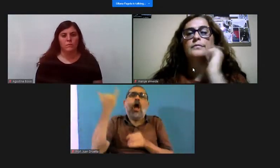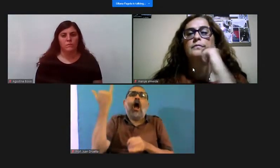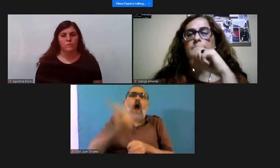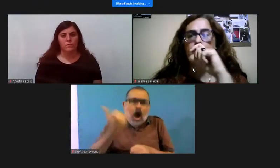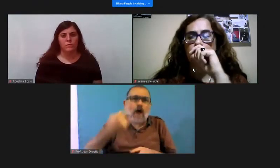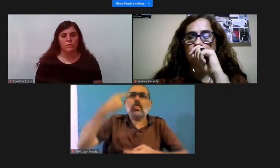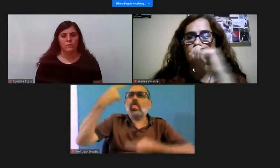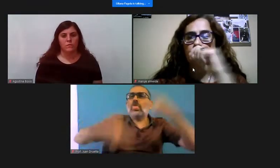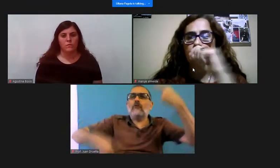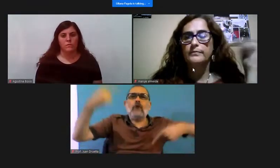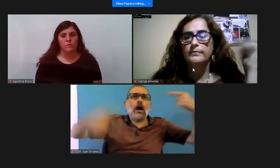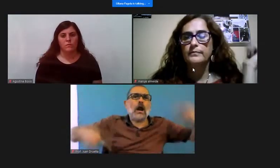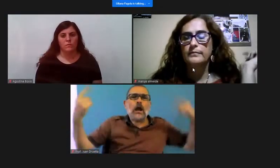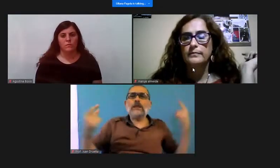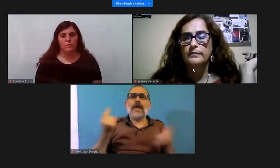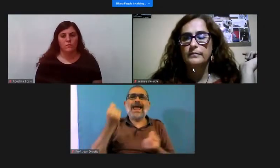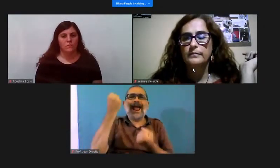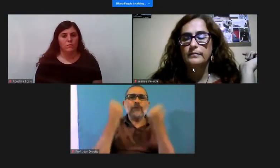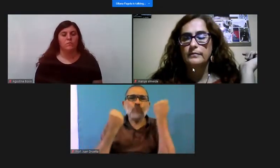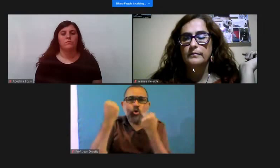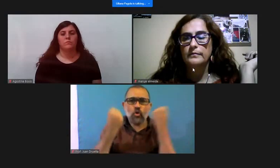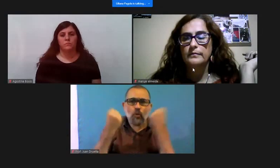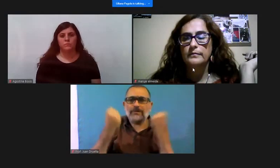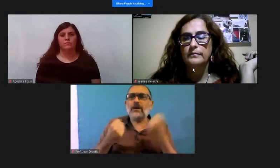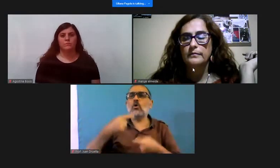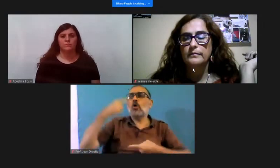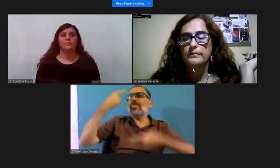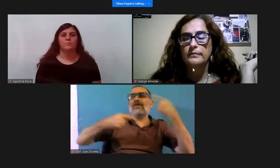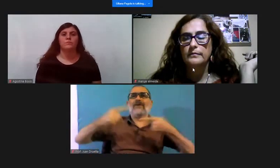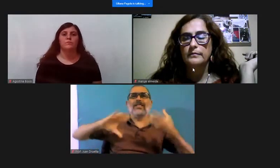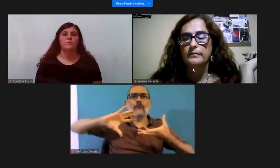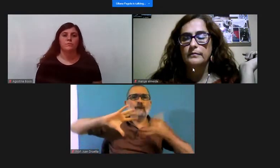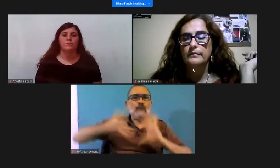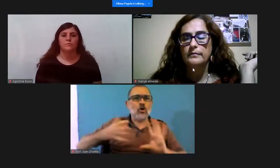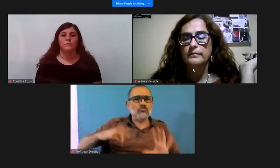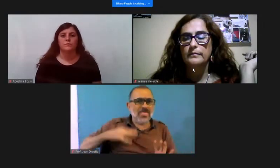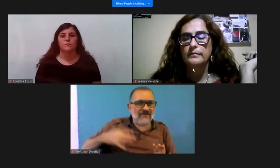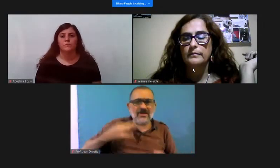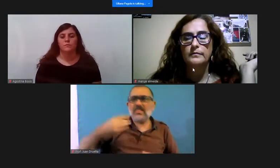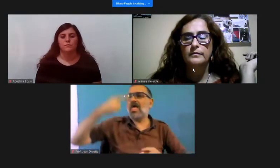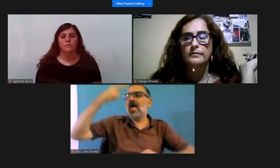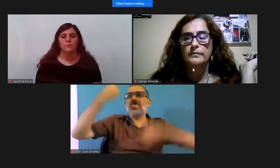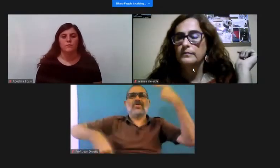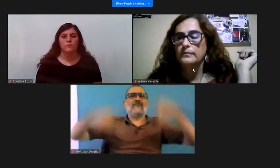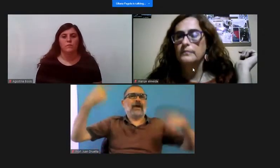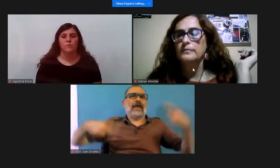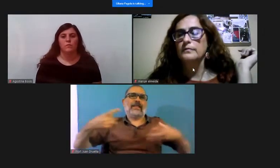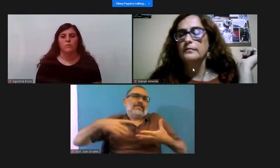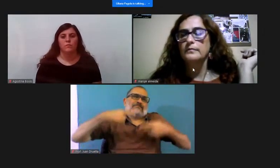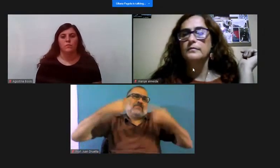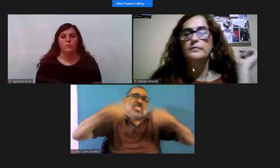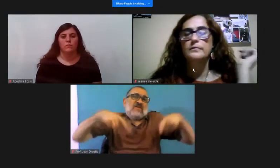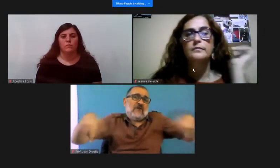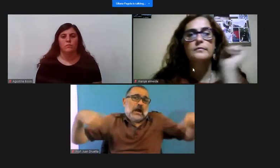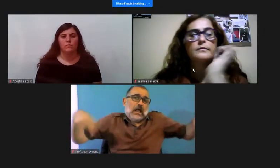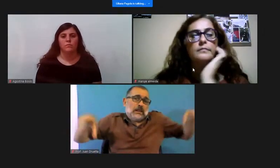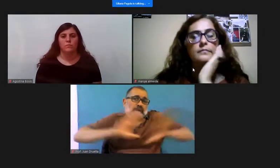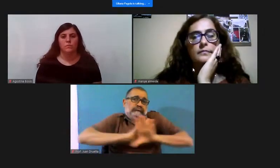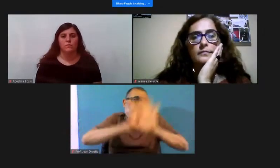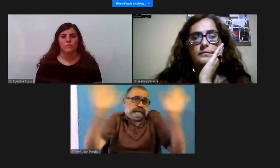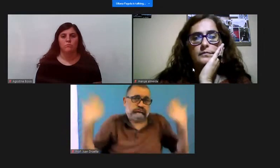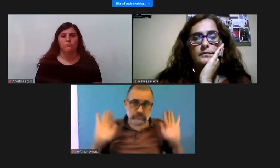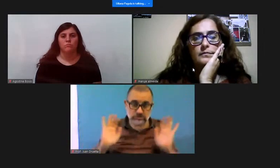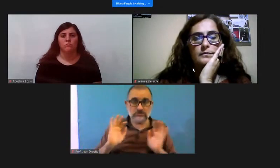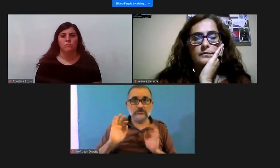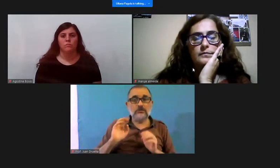por igual. Vivimos todas las personas por igual. Sí, hay diferencias en lo económico, diferencias respecto de